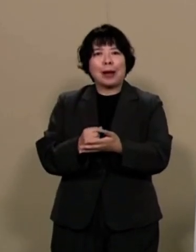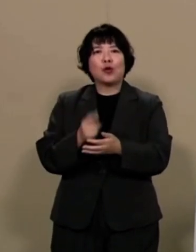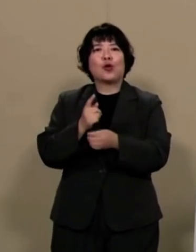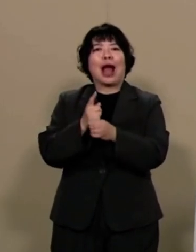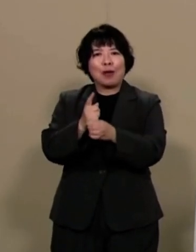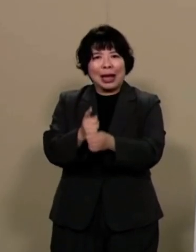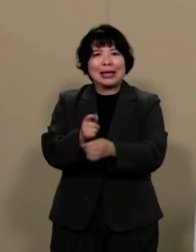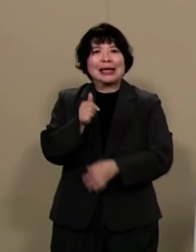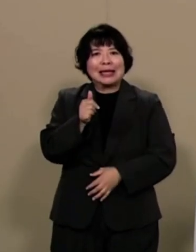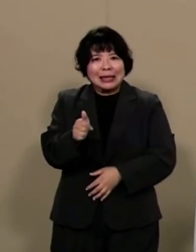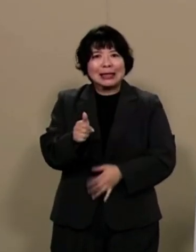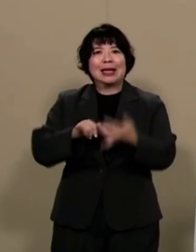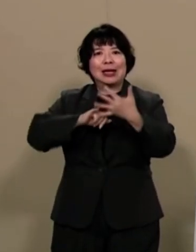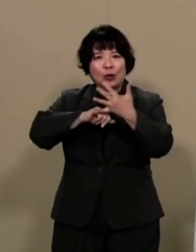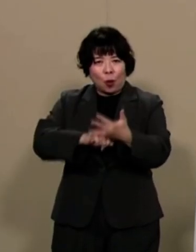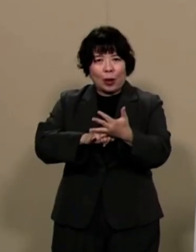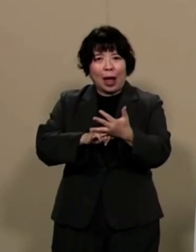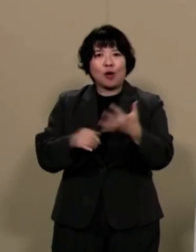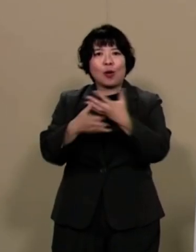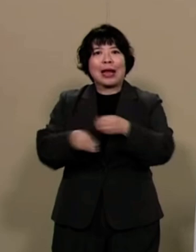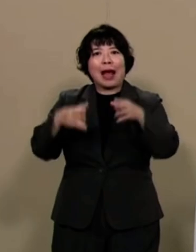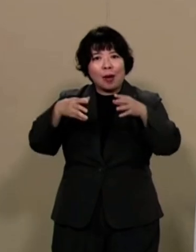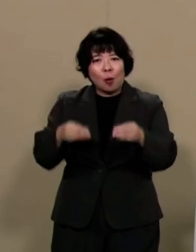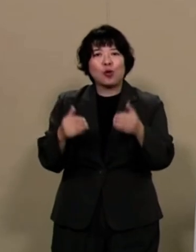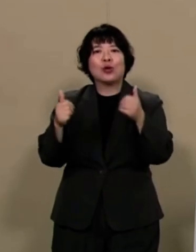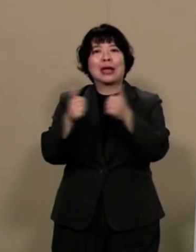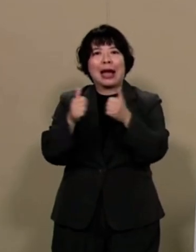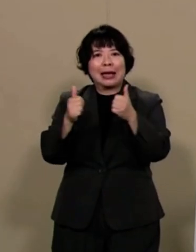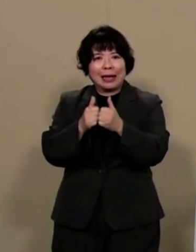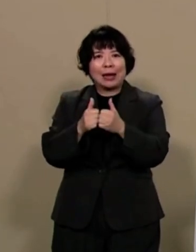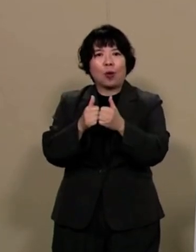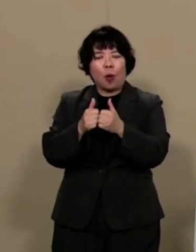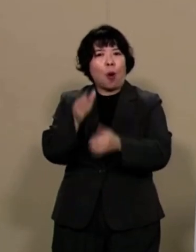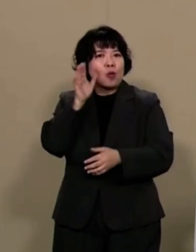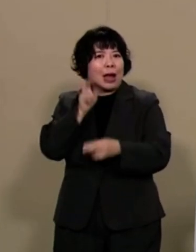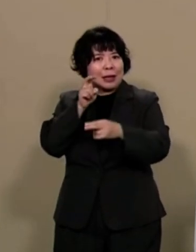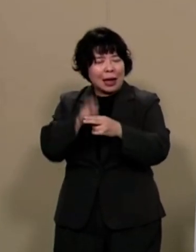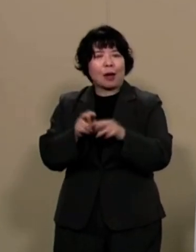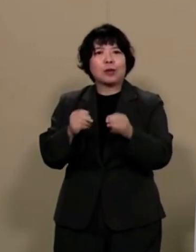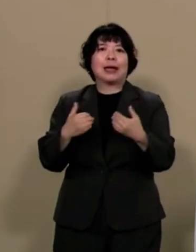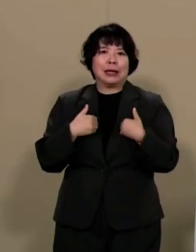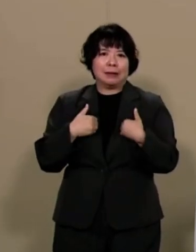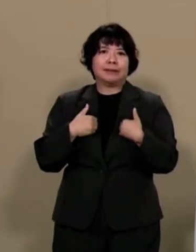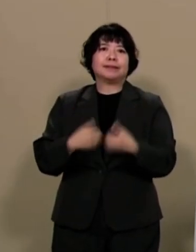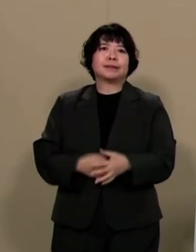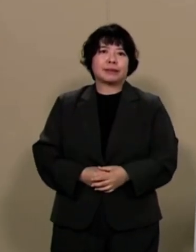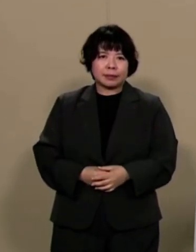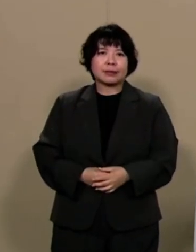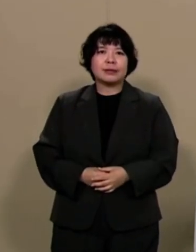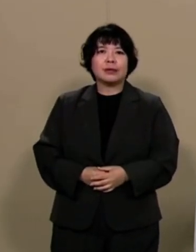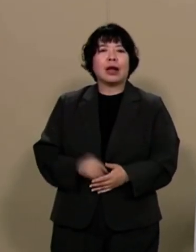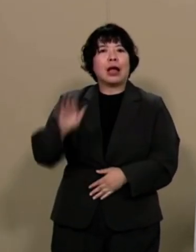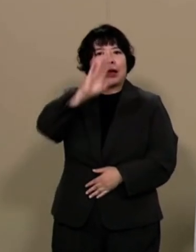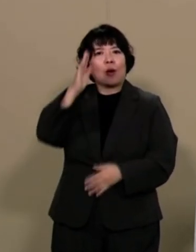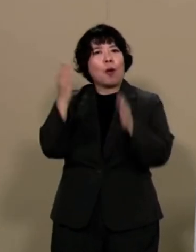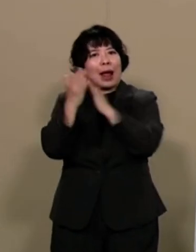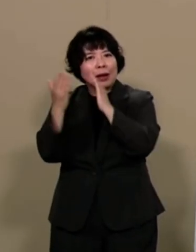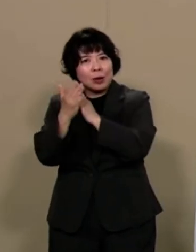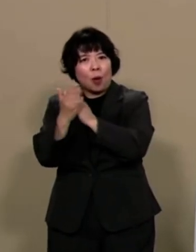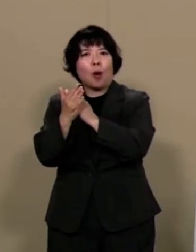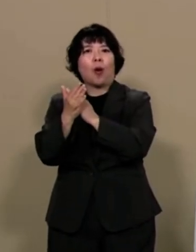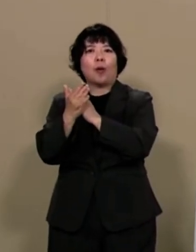の締約国会議へのオブザーバー参加をすべきですまた気候変動対策や